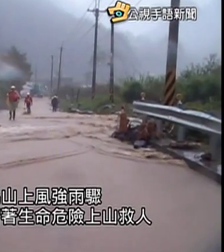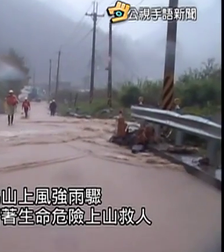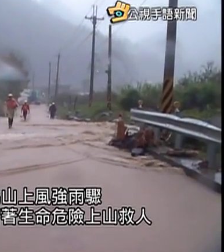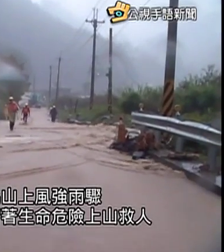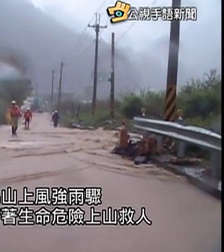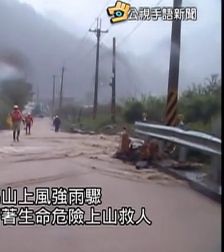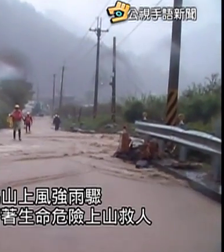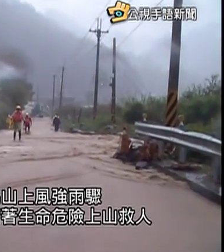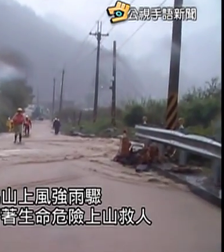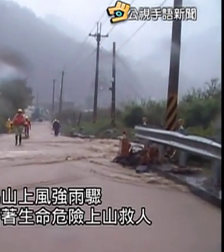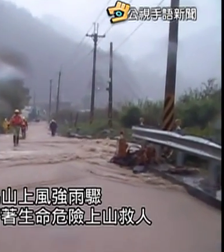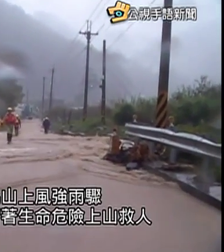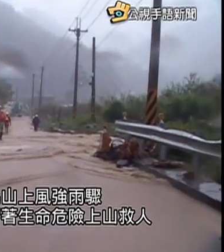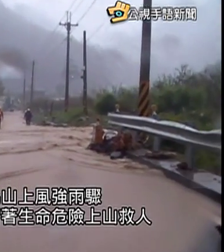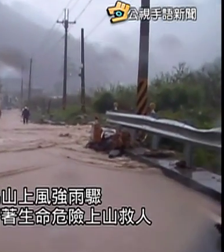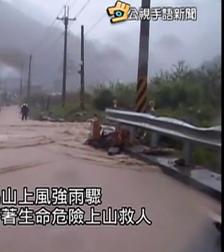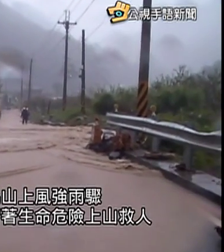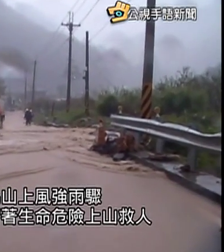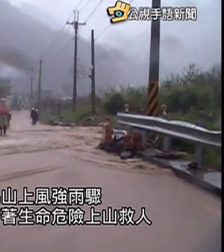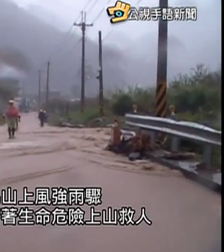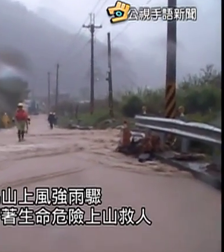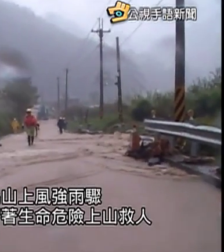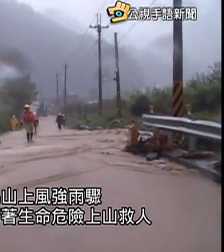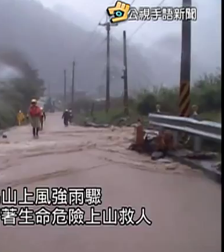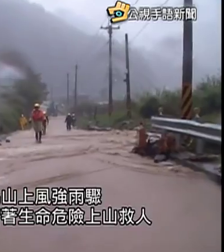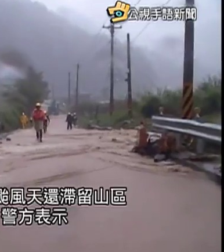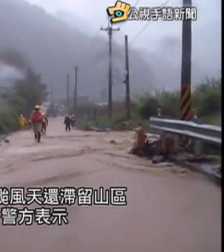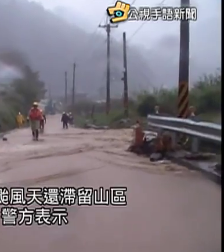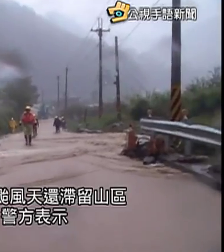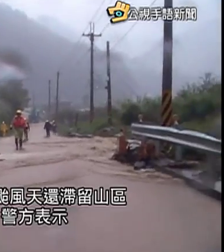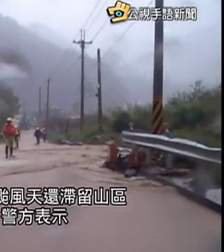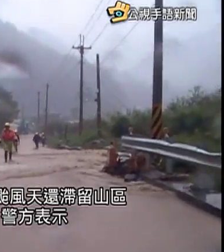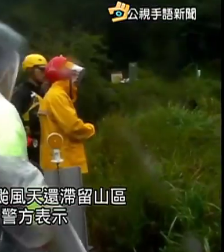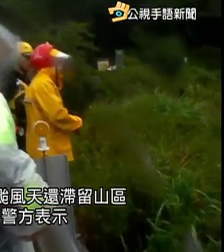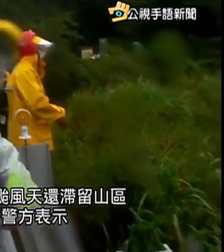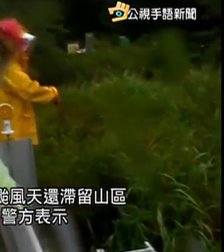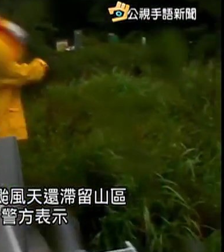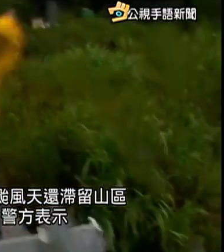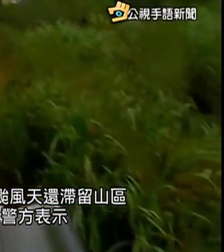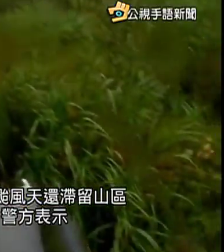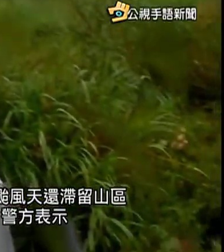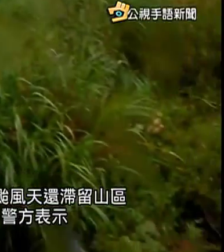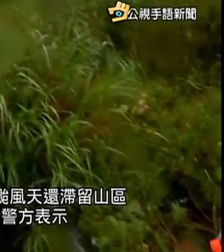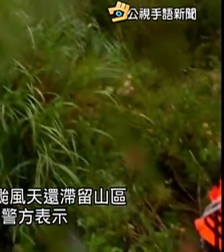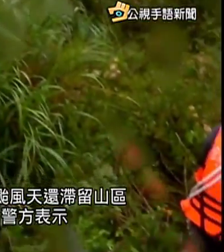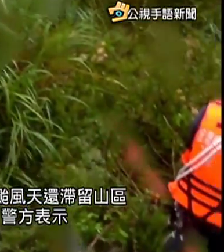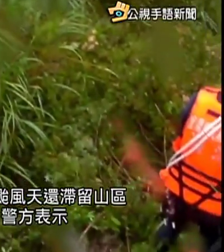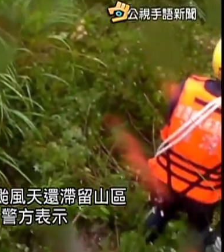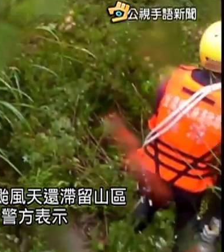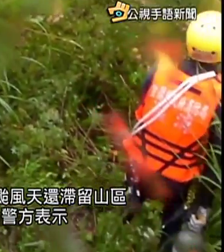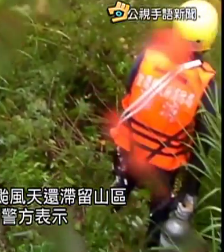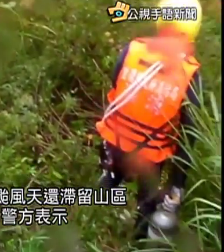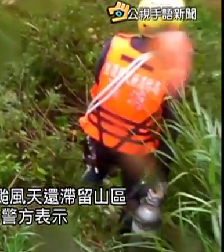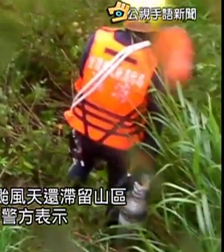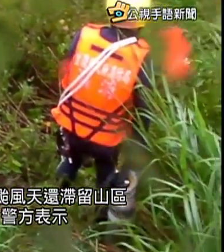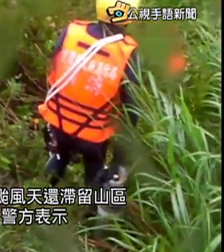难人员冒着生命危险上山救人，而为什么台风天这些人还滞留山区？警方表示，一家